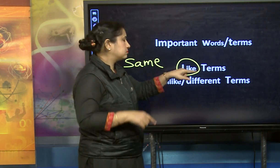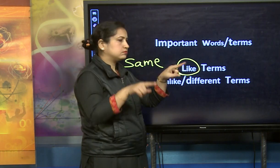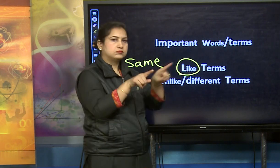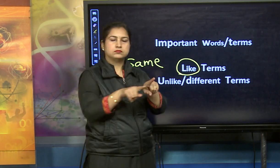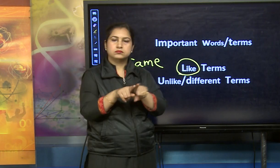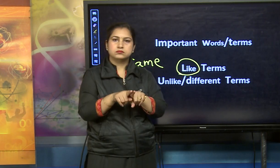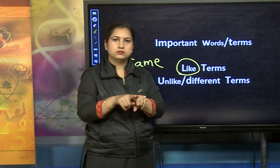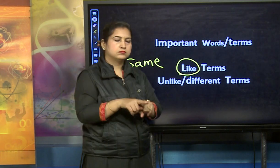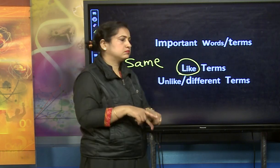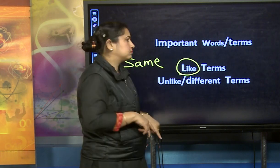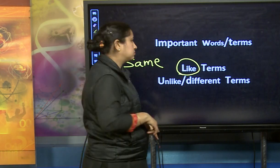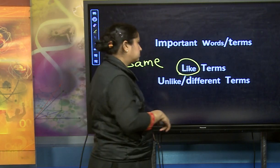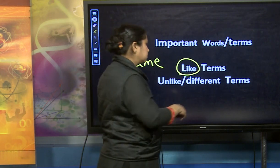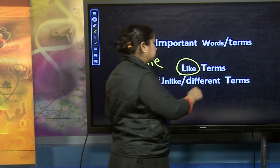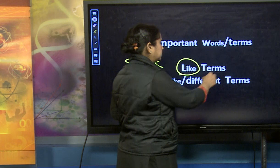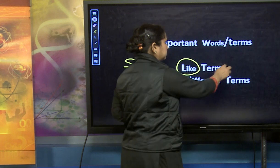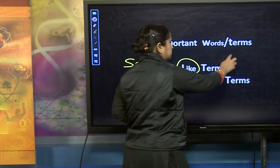वह लाइक पुलिस अ